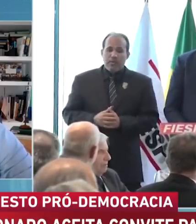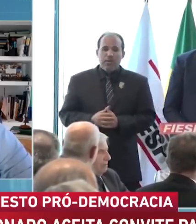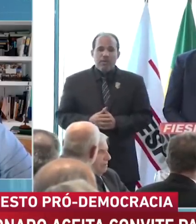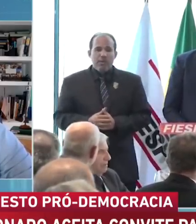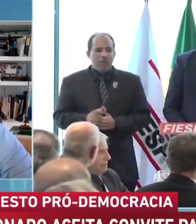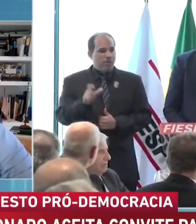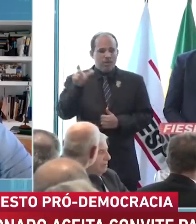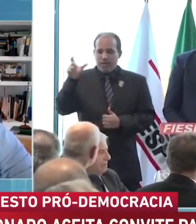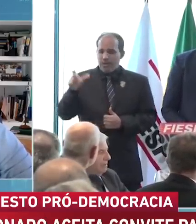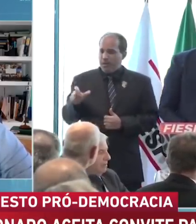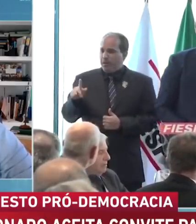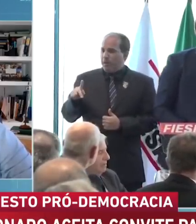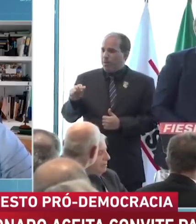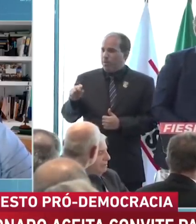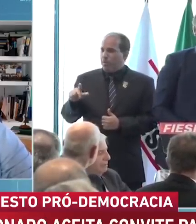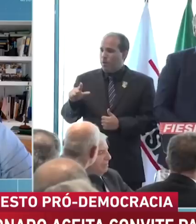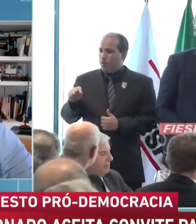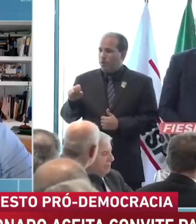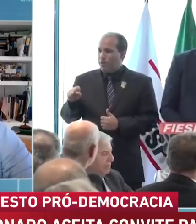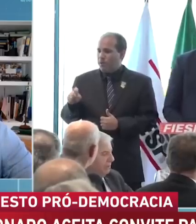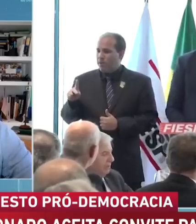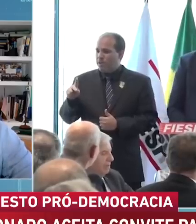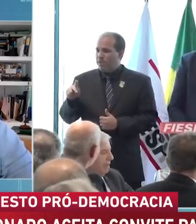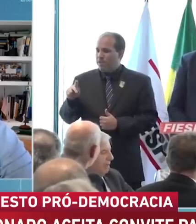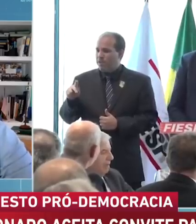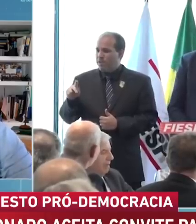jornal várias vezes. Só um exemplo: a questão